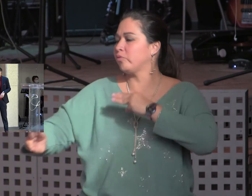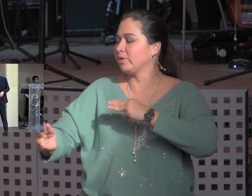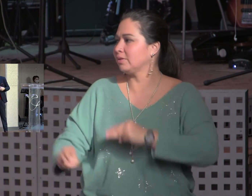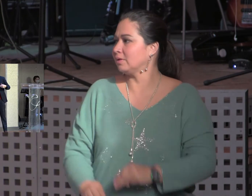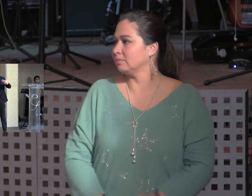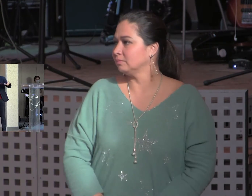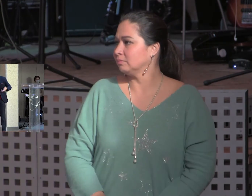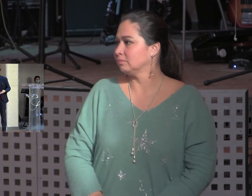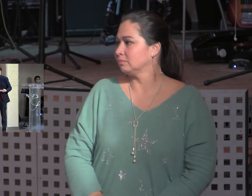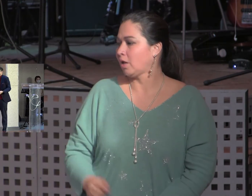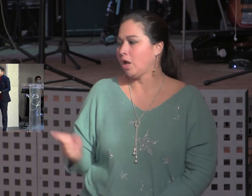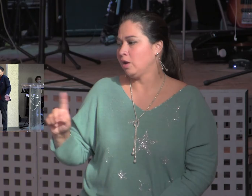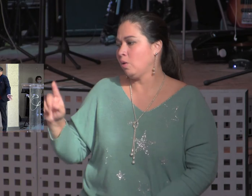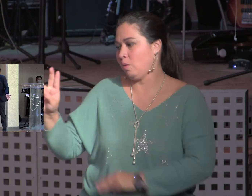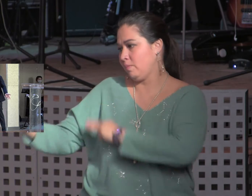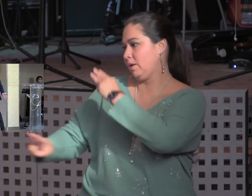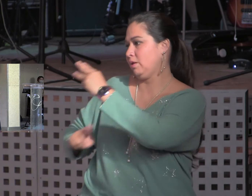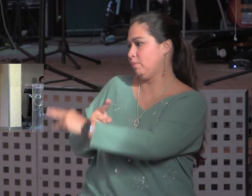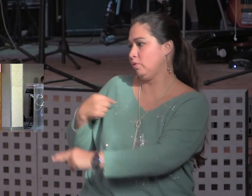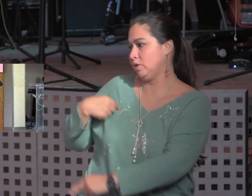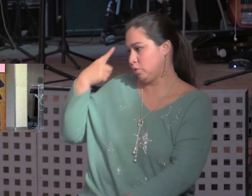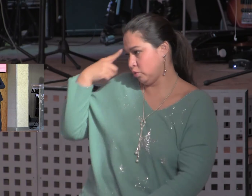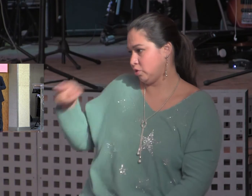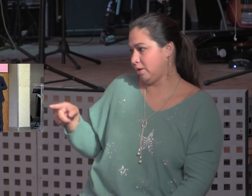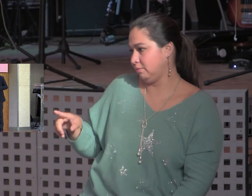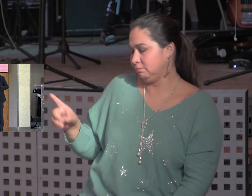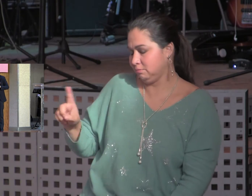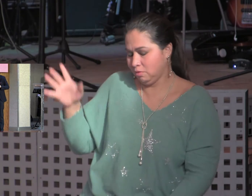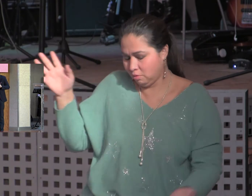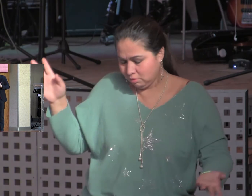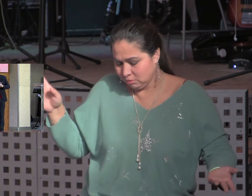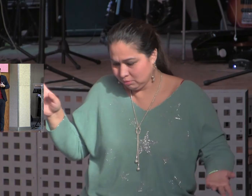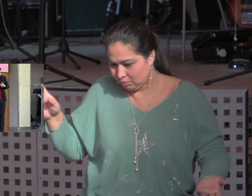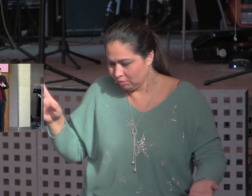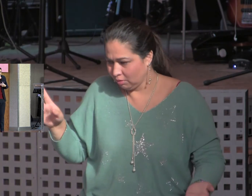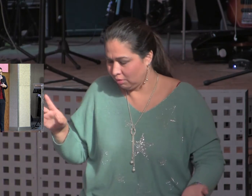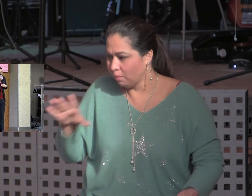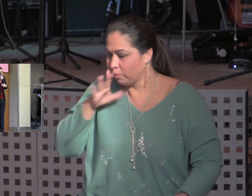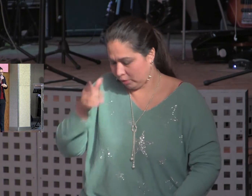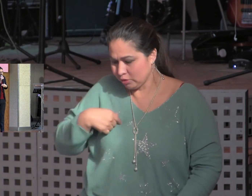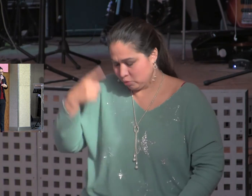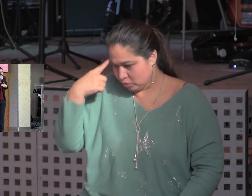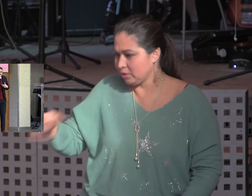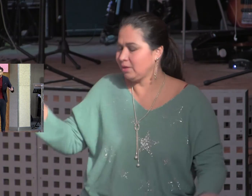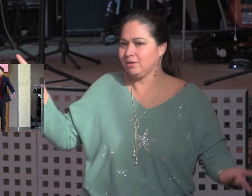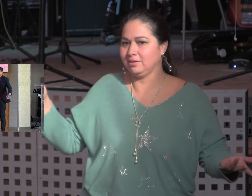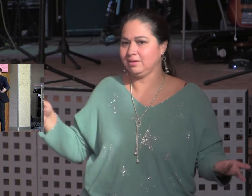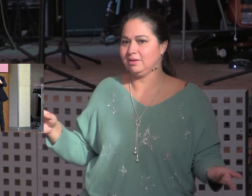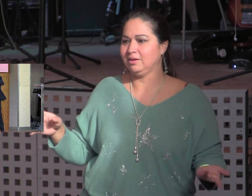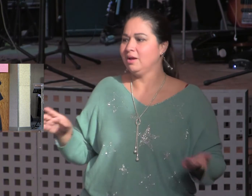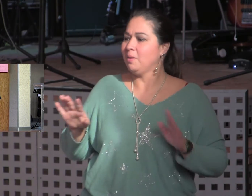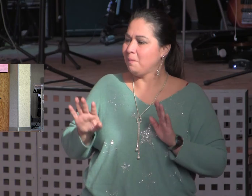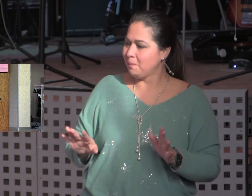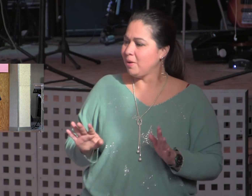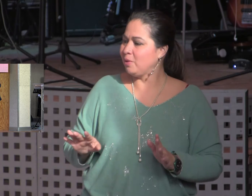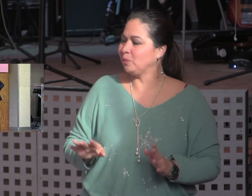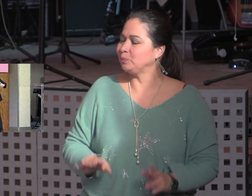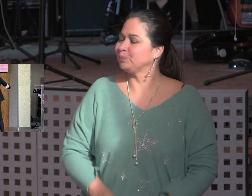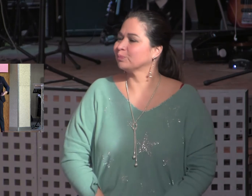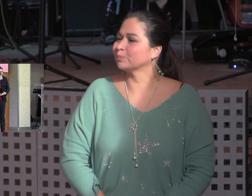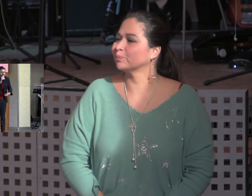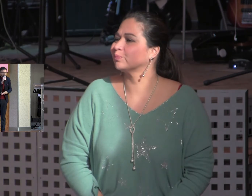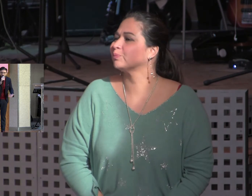No me contestes, yo lo sé todo. Dios ya sabe que Él lo sabe. Dios ya sabe que Él está viendo los